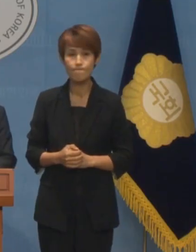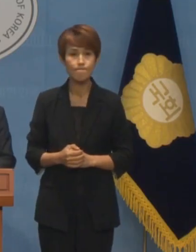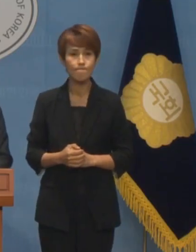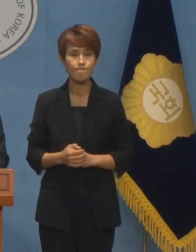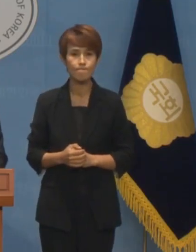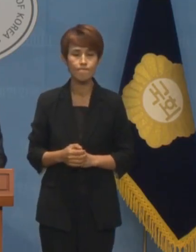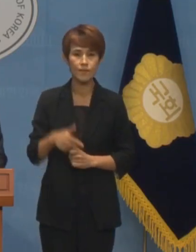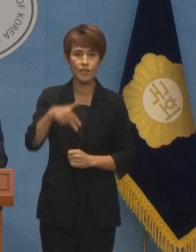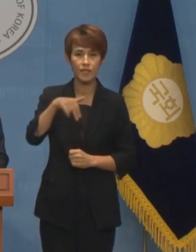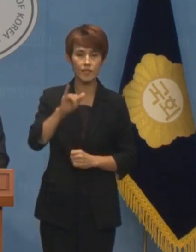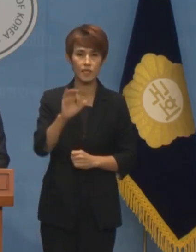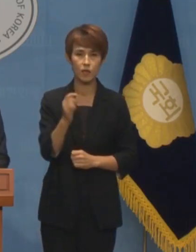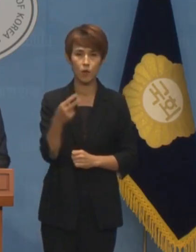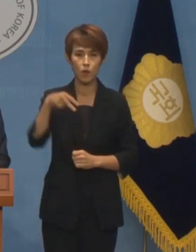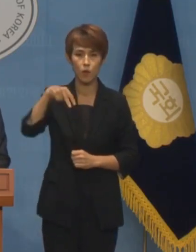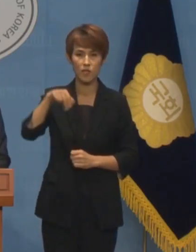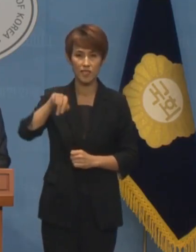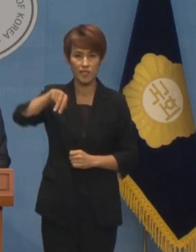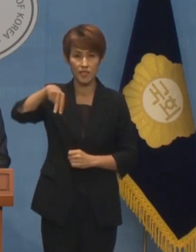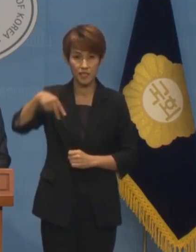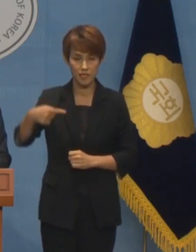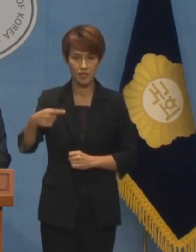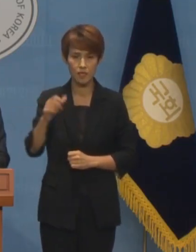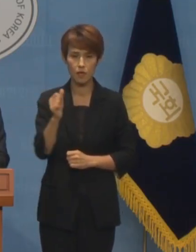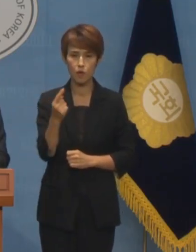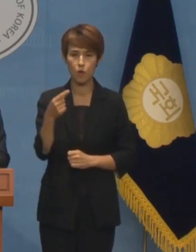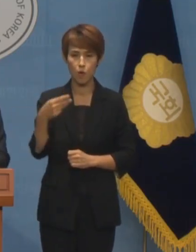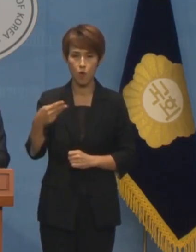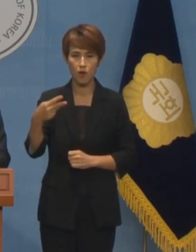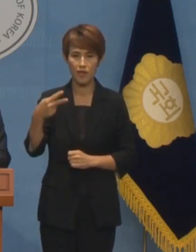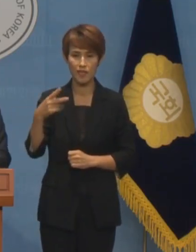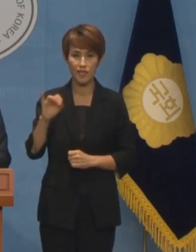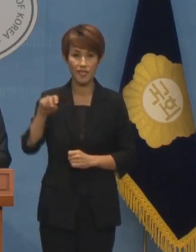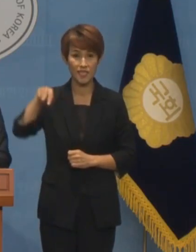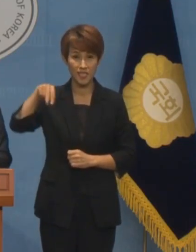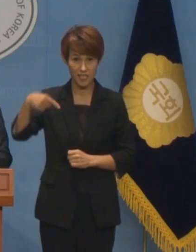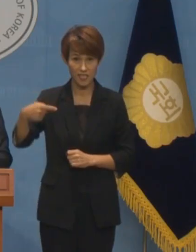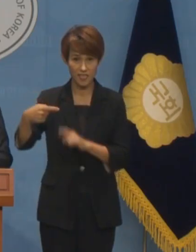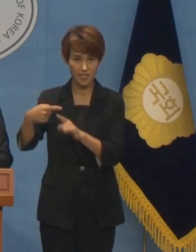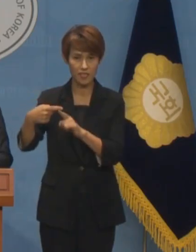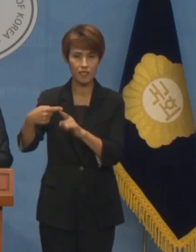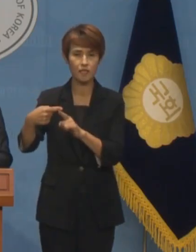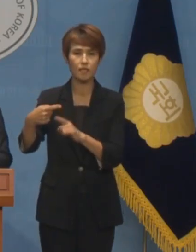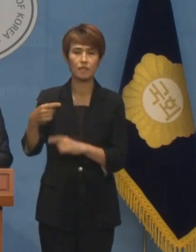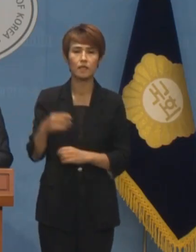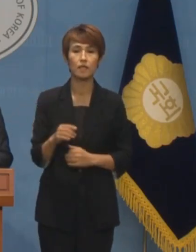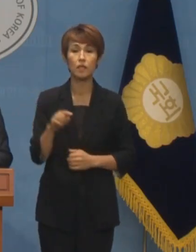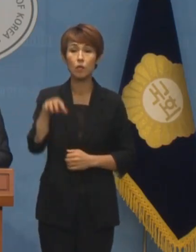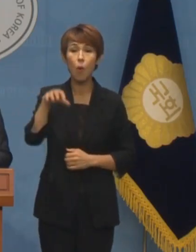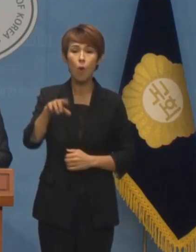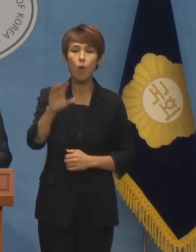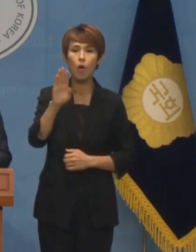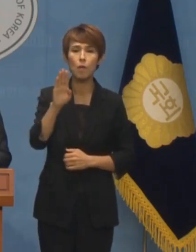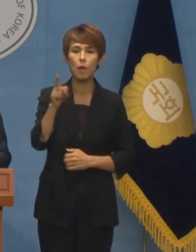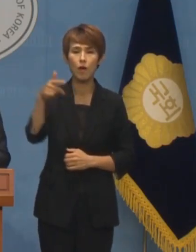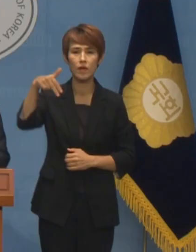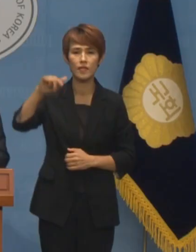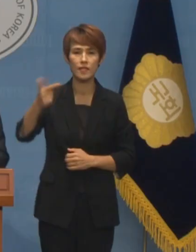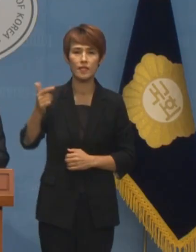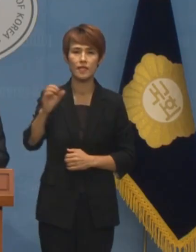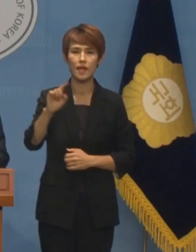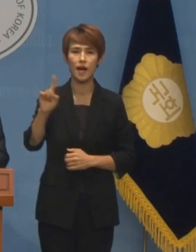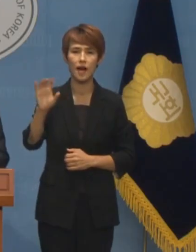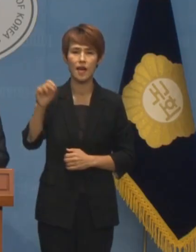예, 지오시스 홀딩스입니다. 이 지오시스 홀딩스가 버진 아일랜드라는 조셉 피난처에